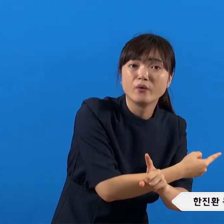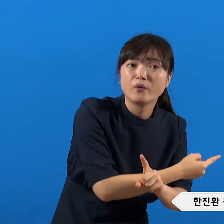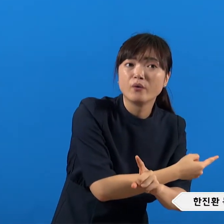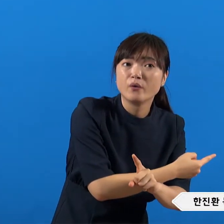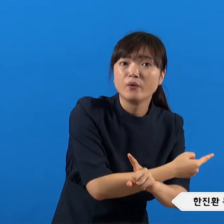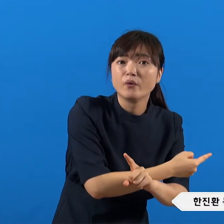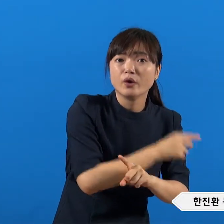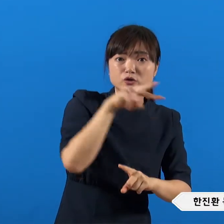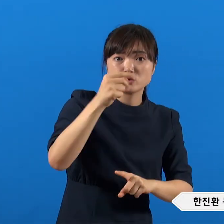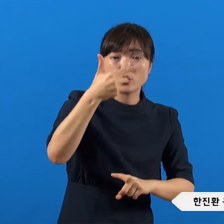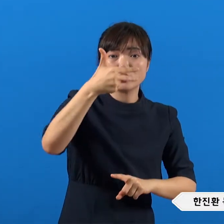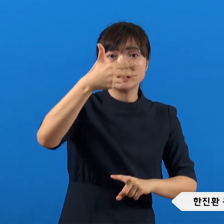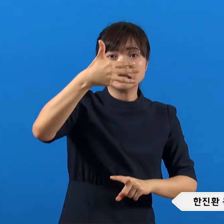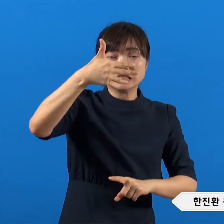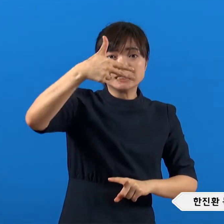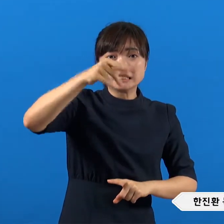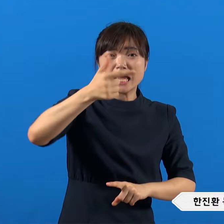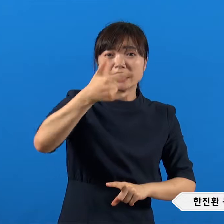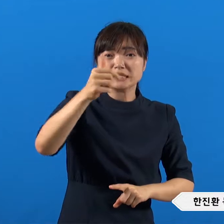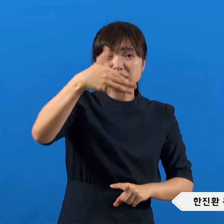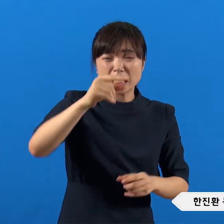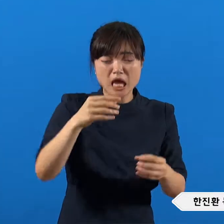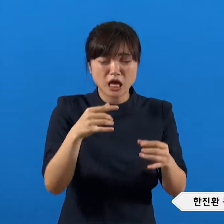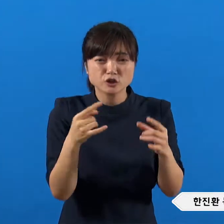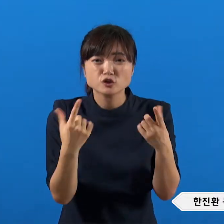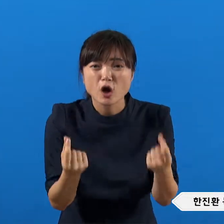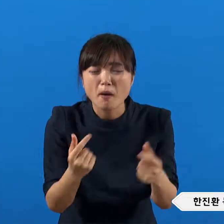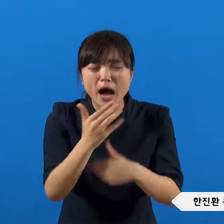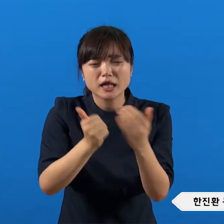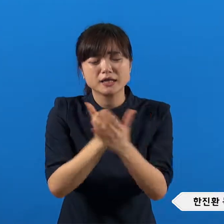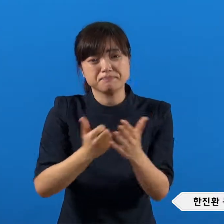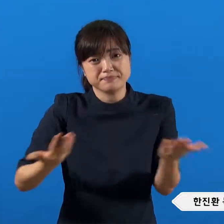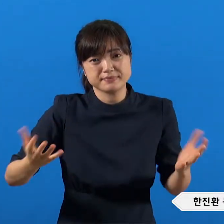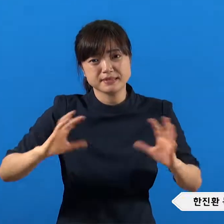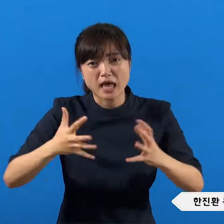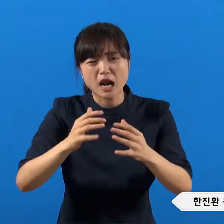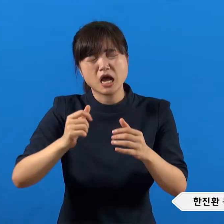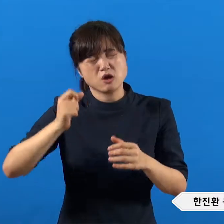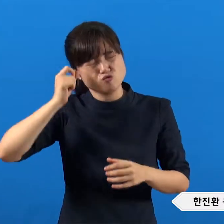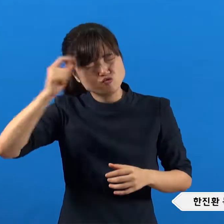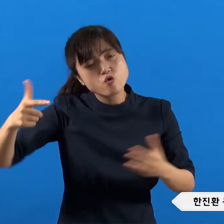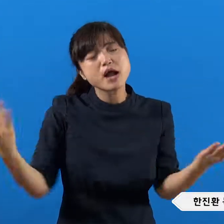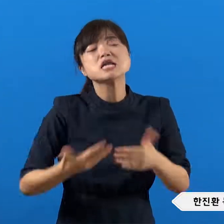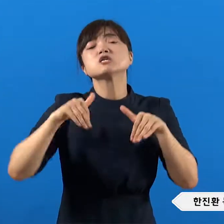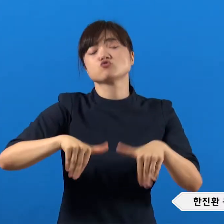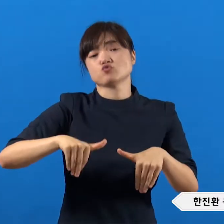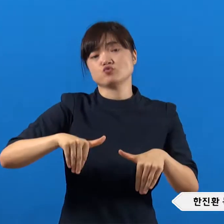어쩌면 솔제니친 같이 위대한 인물, 하나님 나라의 일꾼들이 태어날 수도 있습니다.